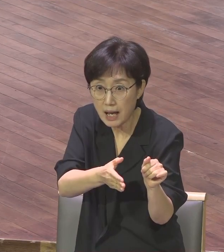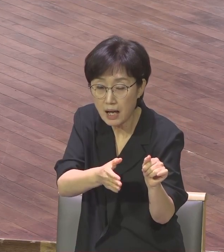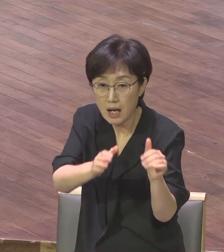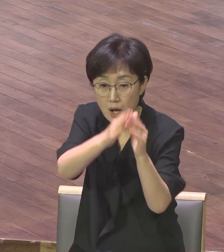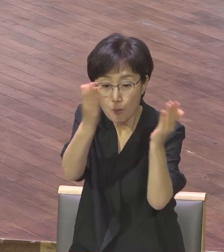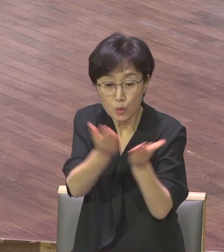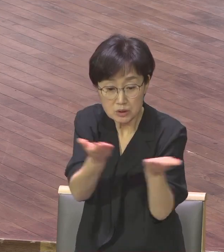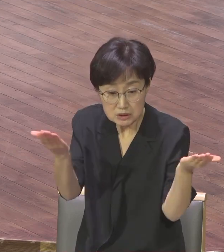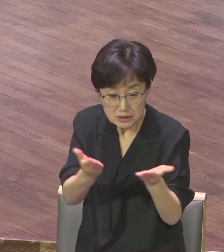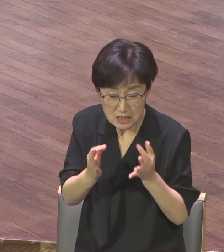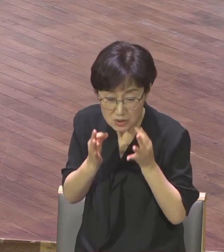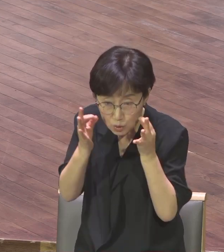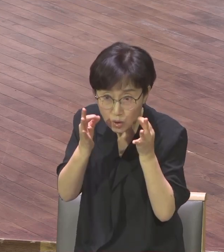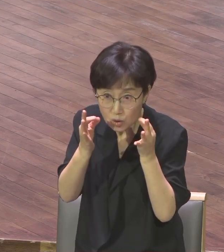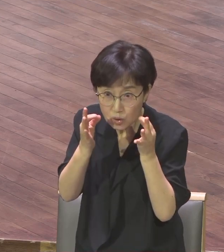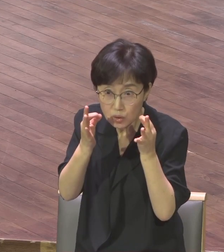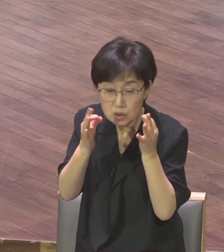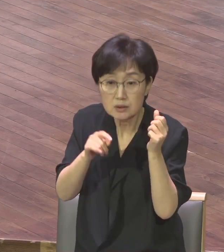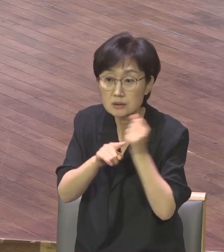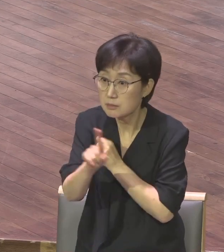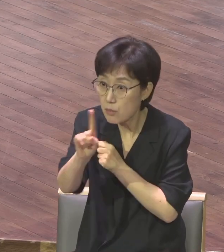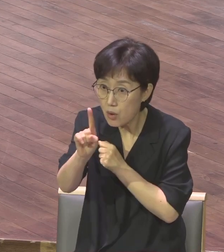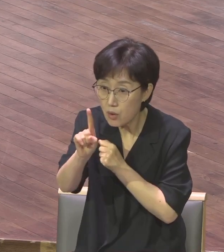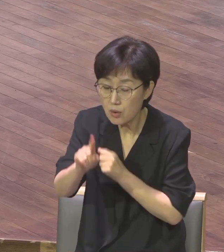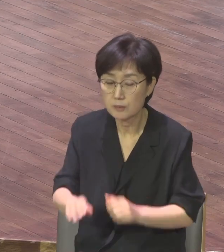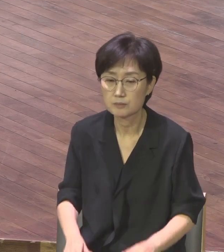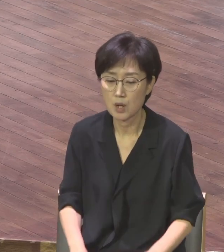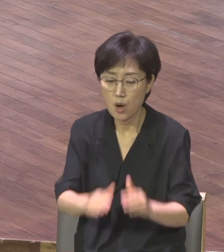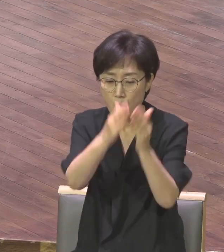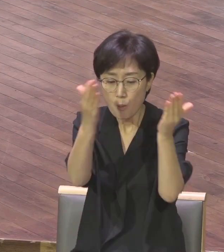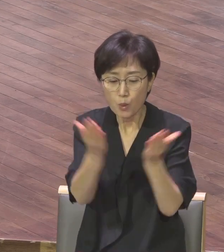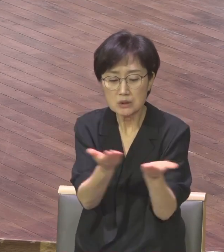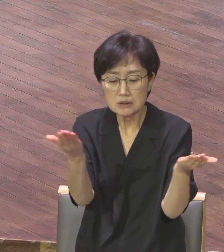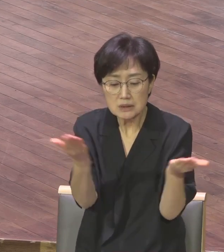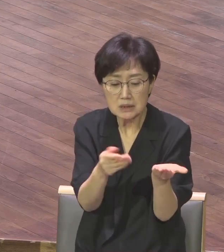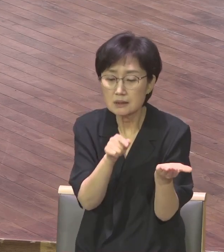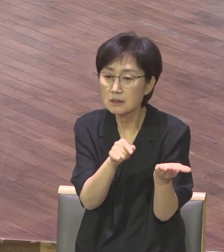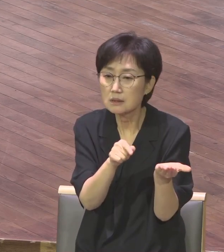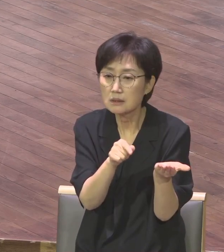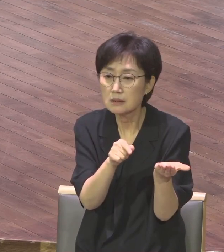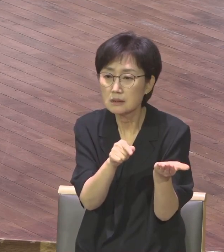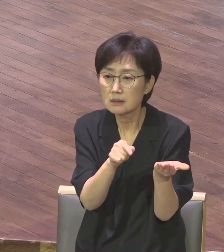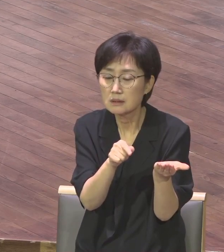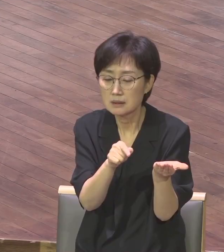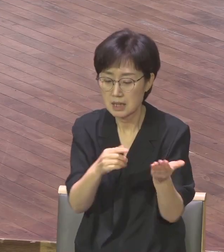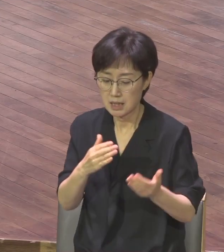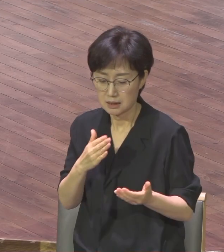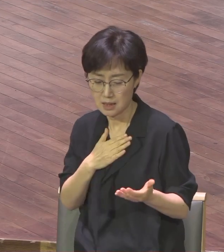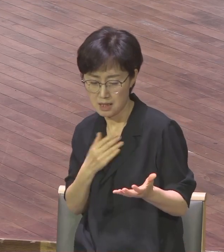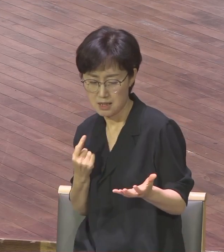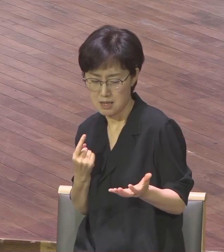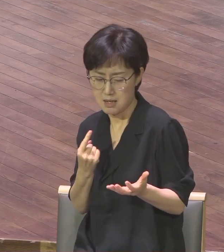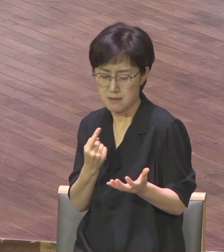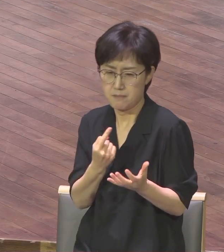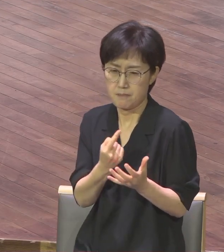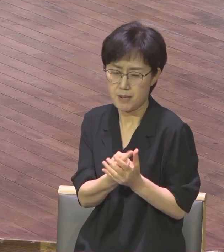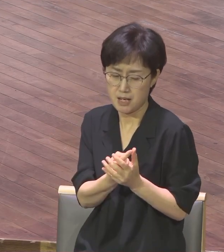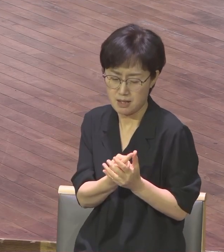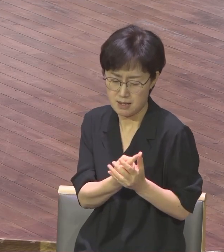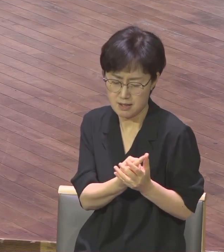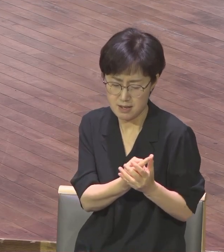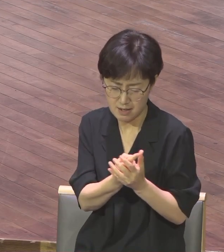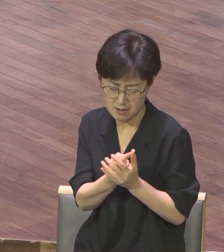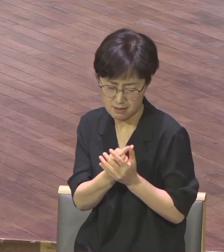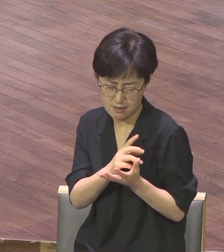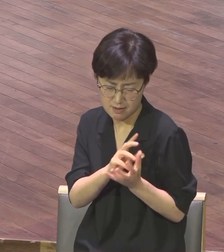일에 전심전력하라. 이 원어의 뜻은요, 모든 일에 몸을 완전히 푹 담그라 그런